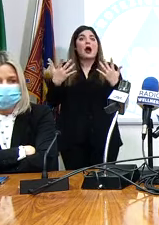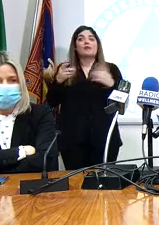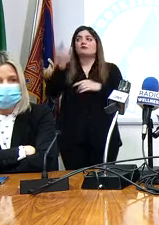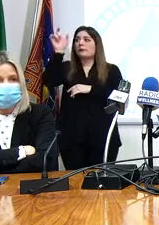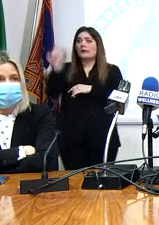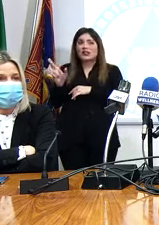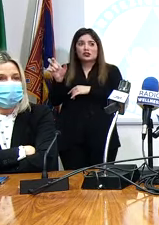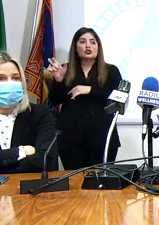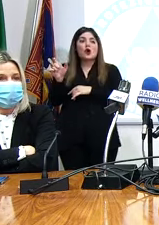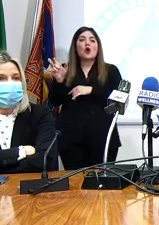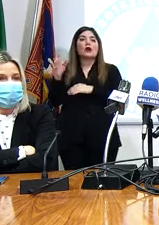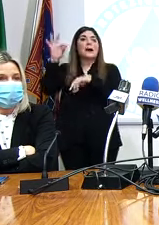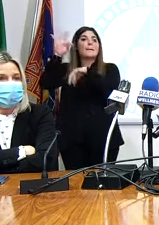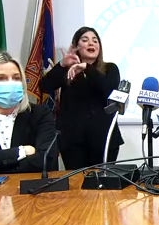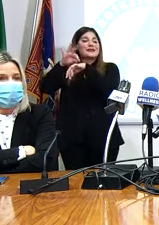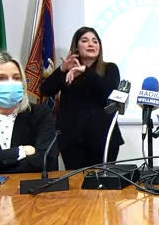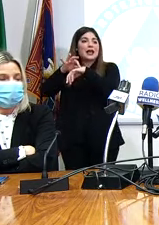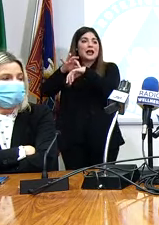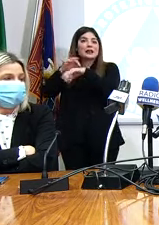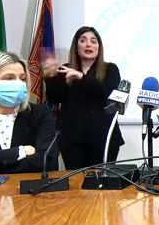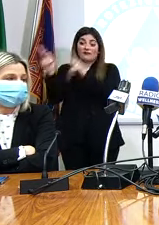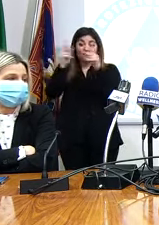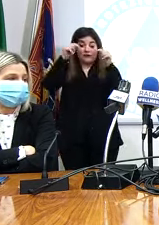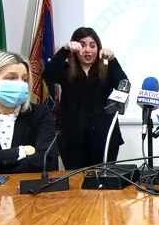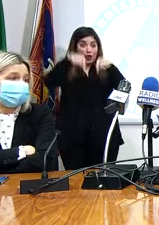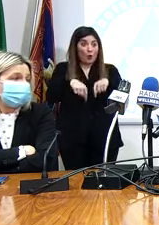intubare, eccetera, a me non risulta che in questa fase...